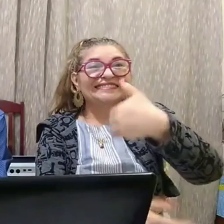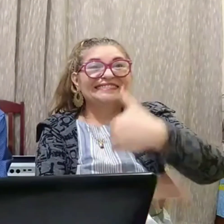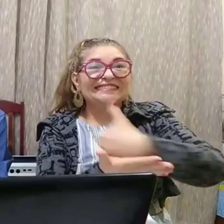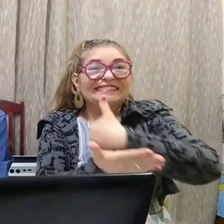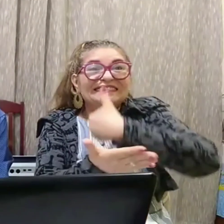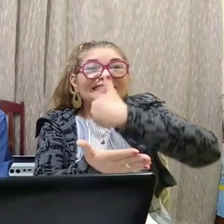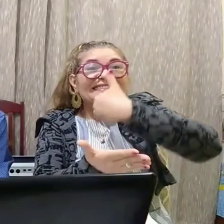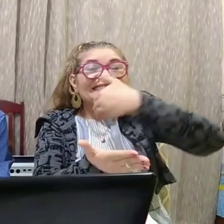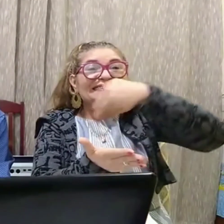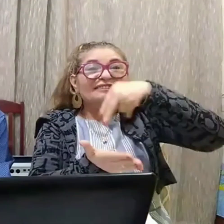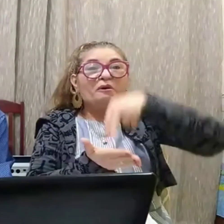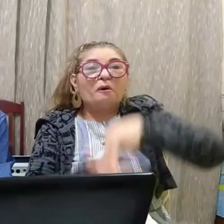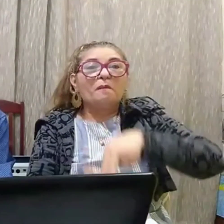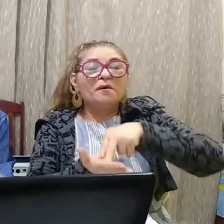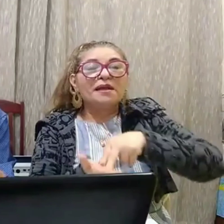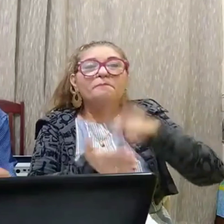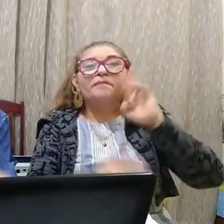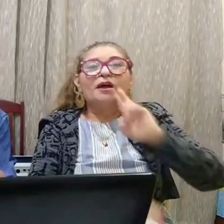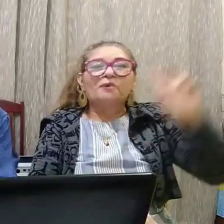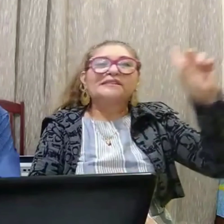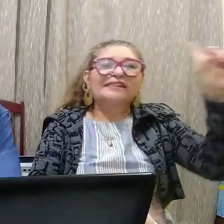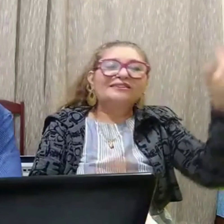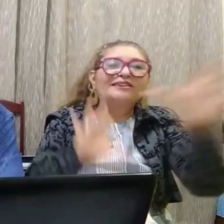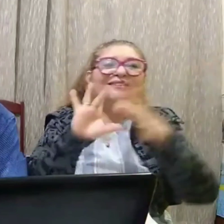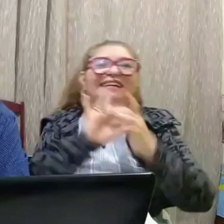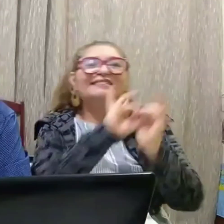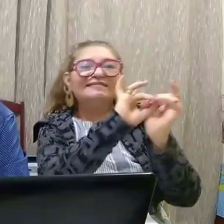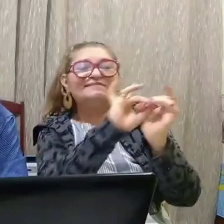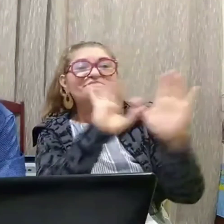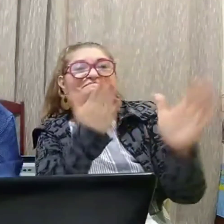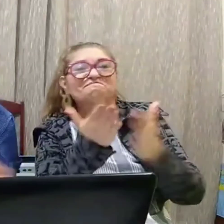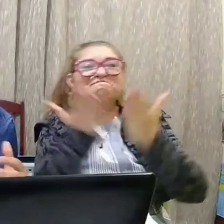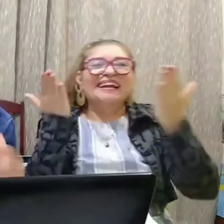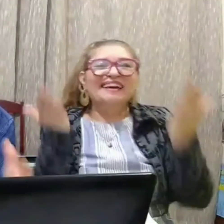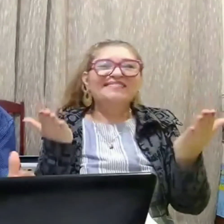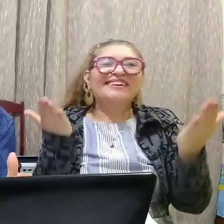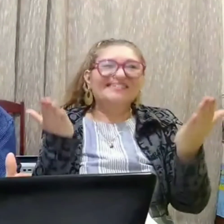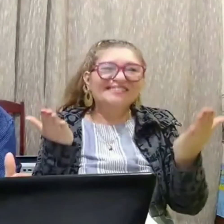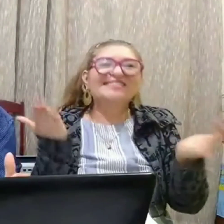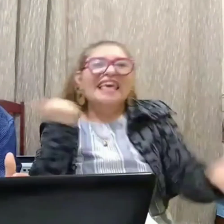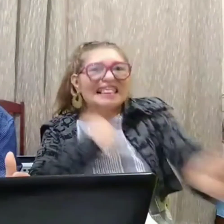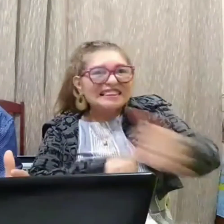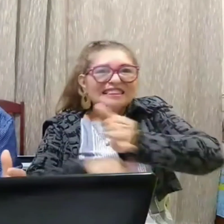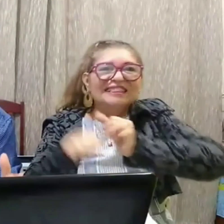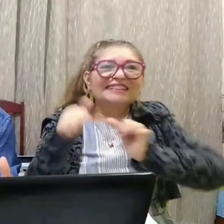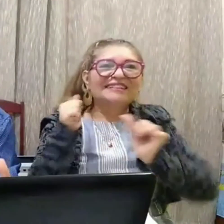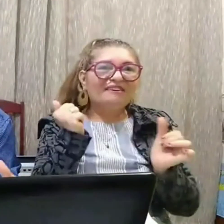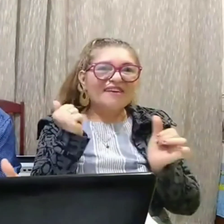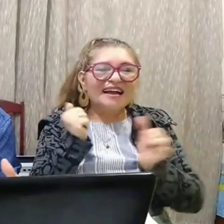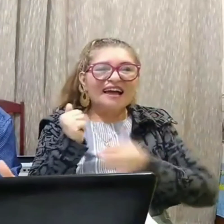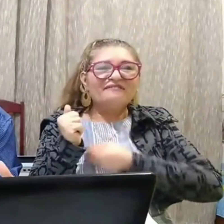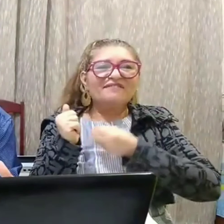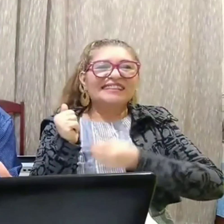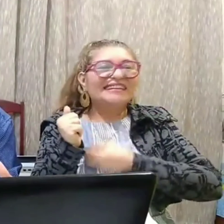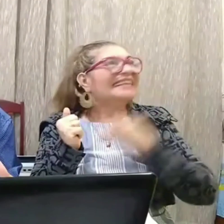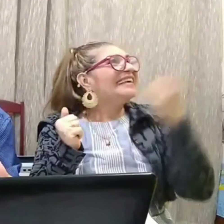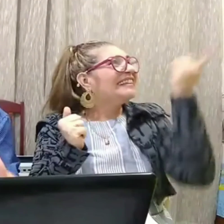volta àquele relacionamento maravilhoso que você tinha com ele, restabelece, para que Deus